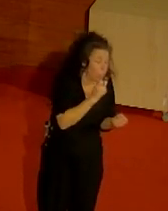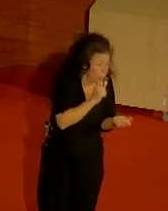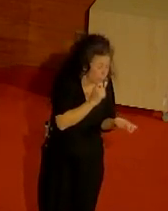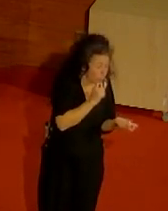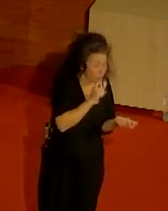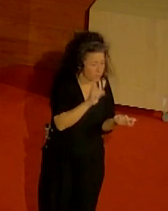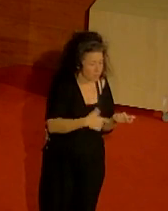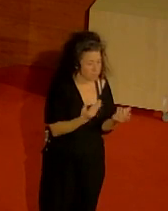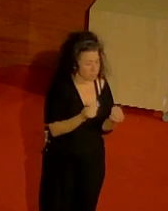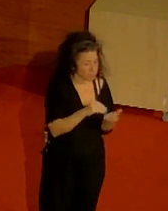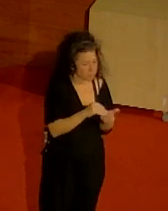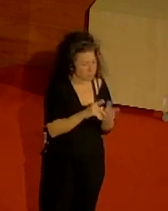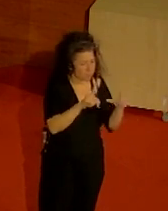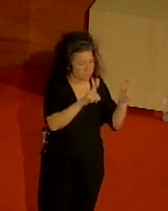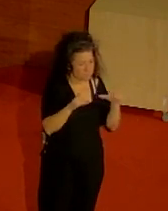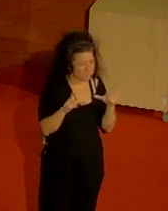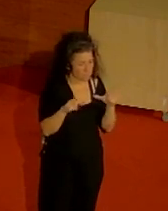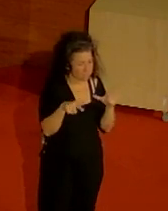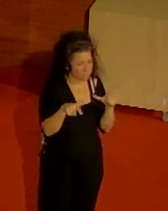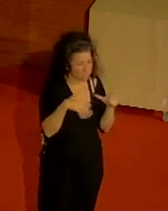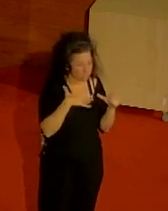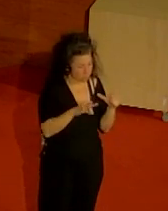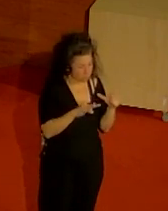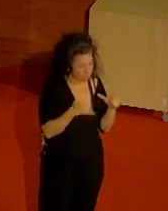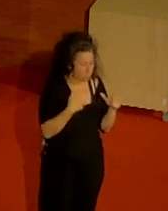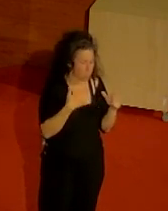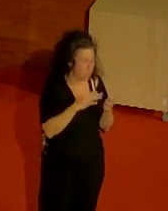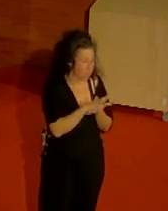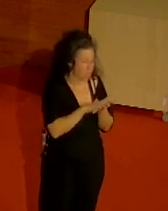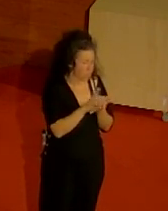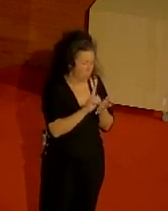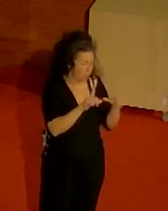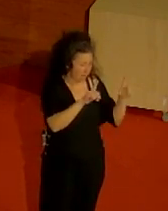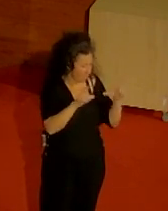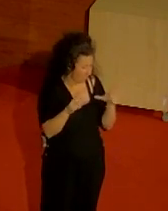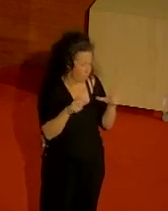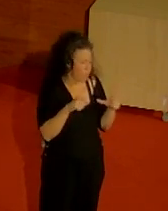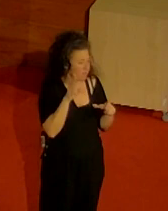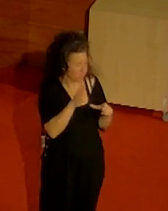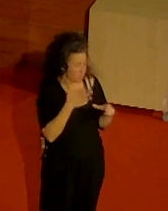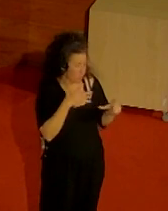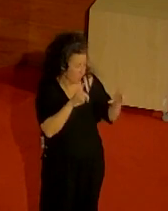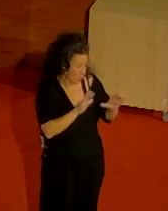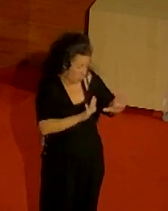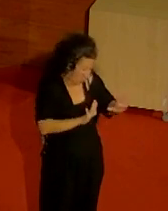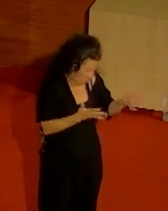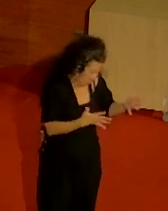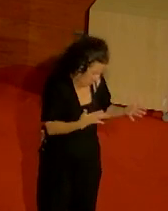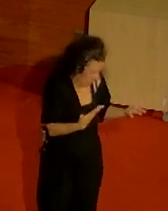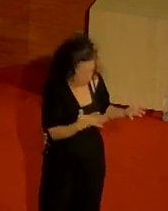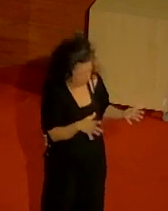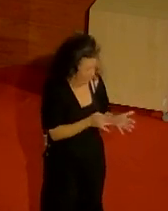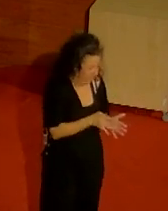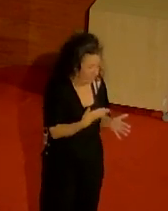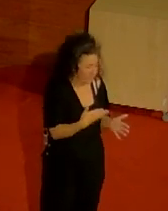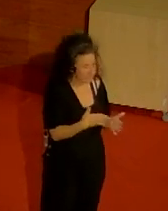que tú puedes hacer para... Bueno, yo no, mejor no hablo de fotografía porque, como os he dicho antes, habéis visto mi foto, no era muy... Pero reportajes que puedes hacer para